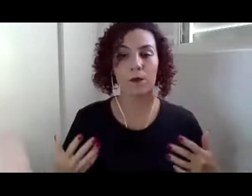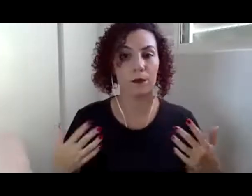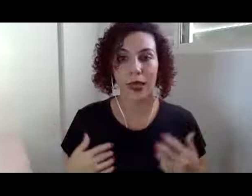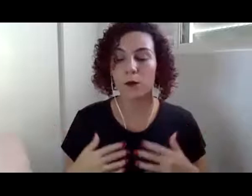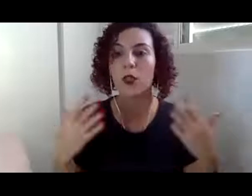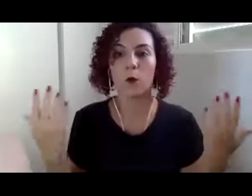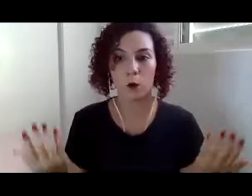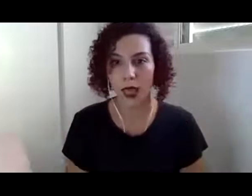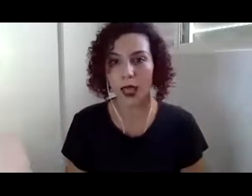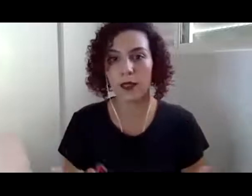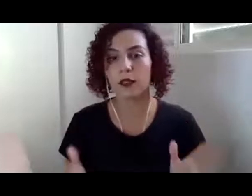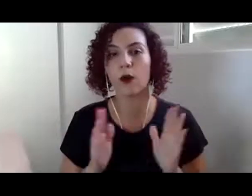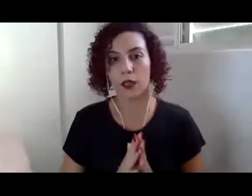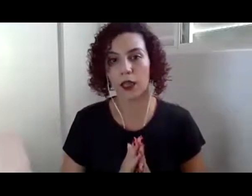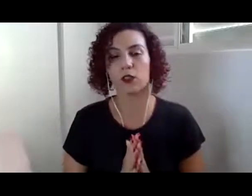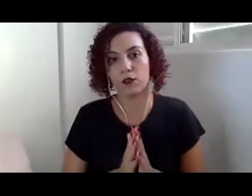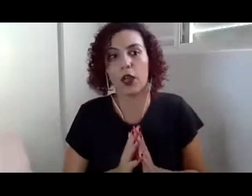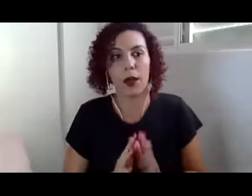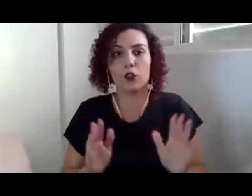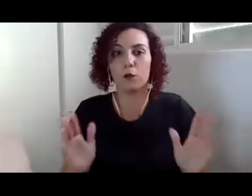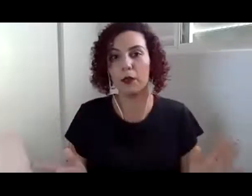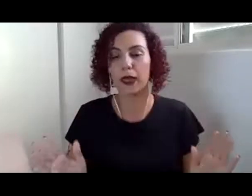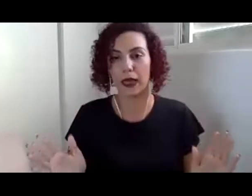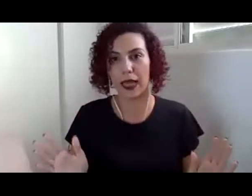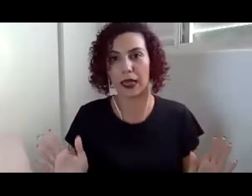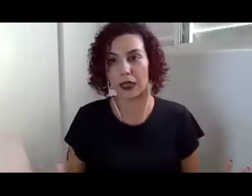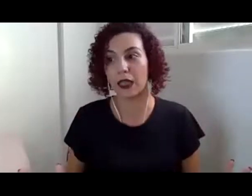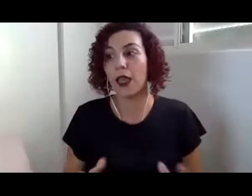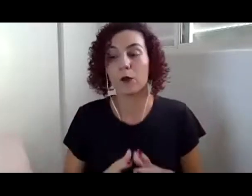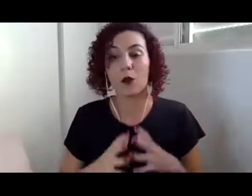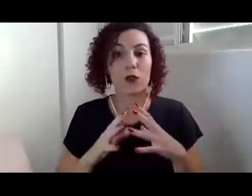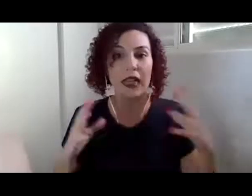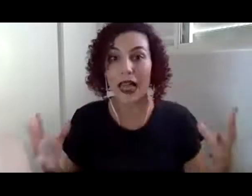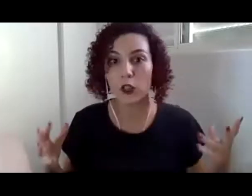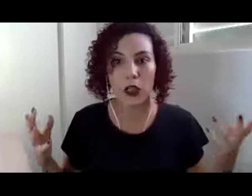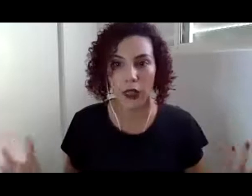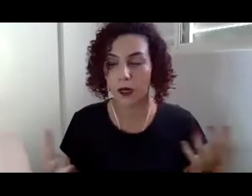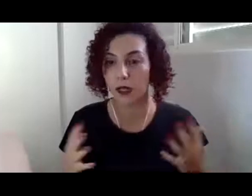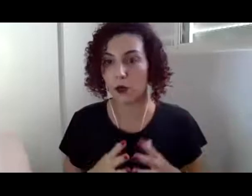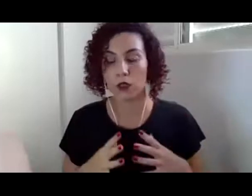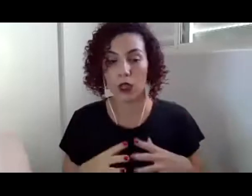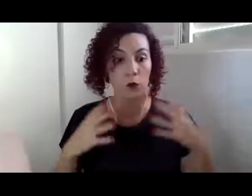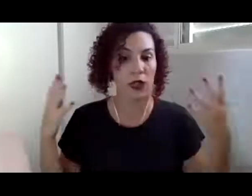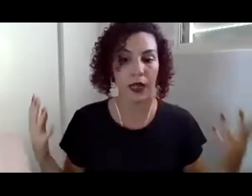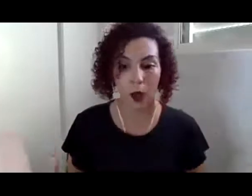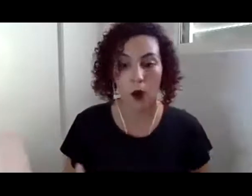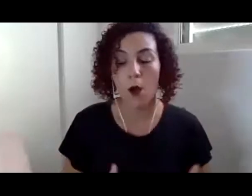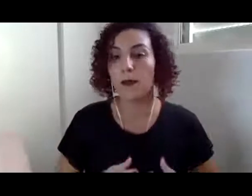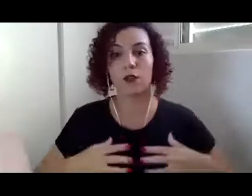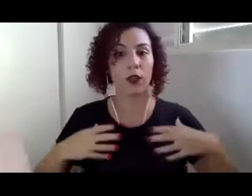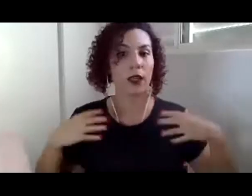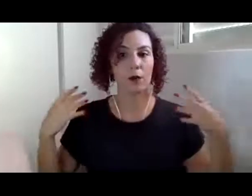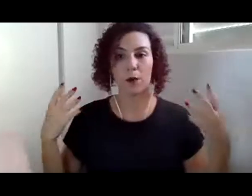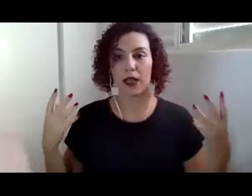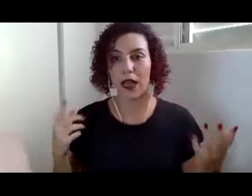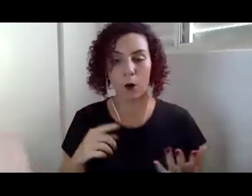tentar, mesmo que eu não saiba, então aqui a gente vai chamar de mímica, né? Assim, eu não sei nada de Libras, eu não sei um sinal, mas